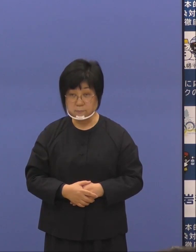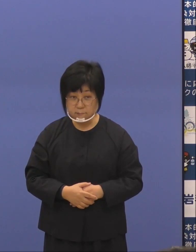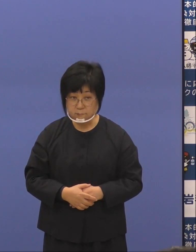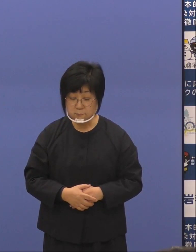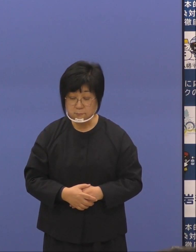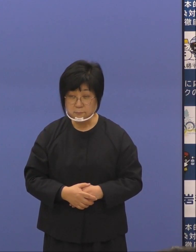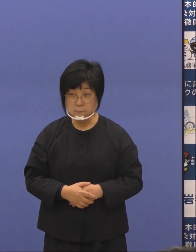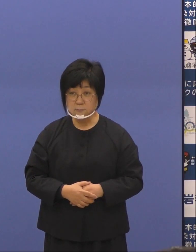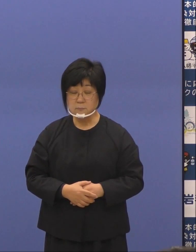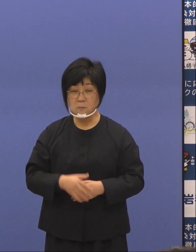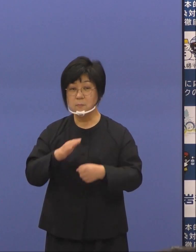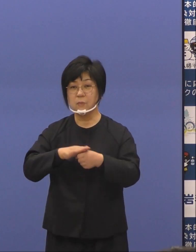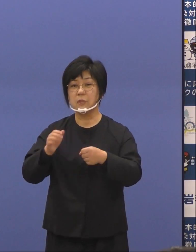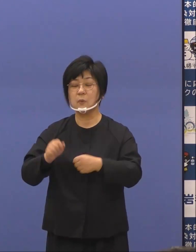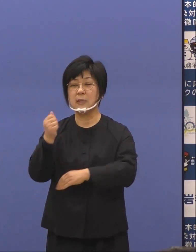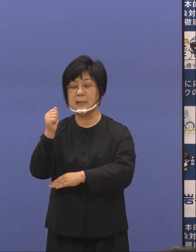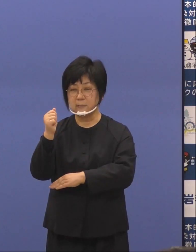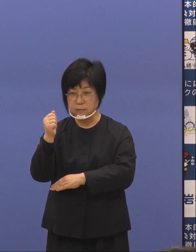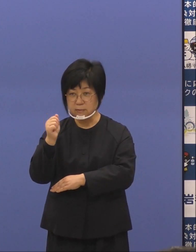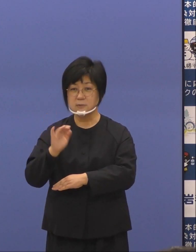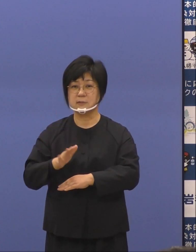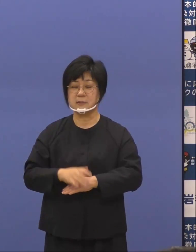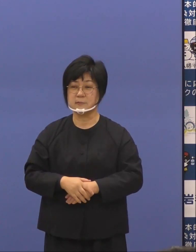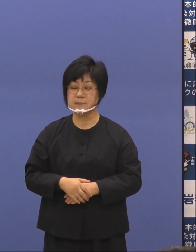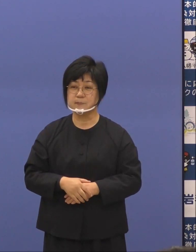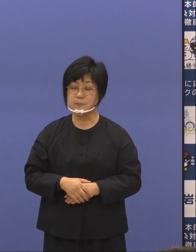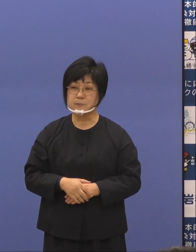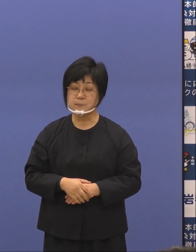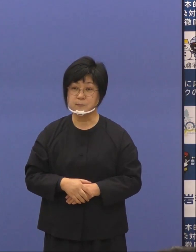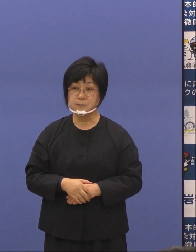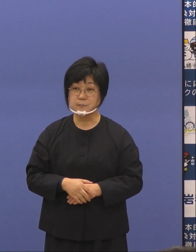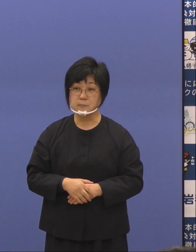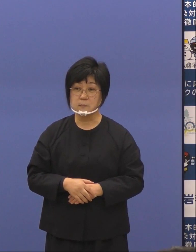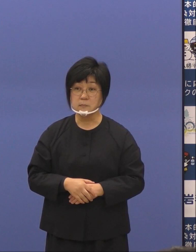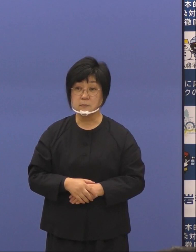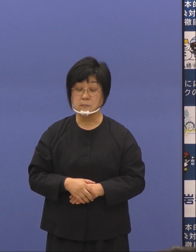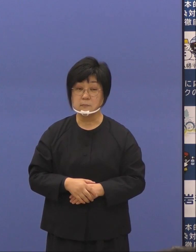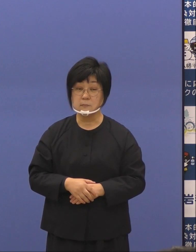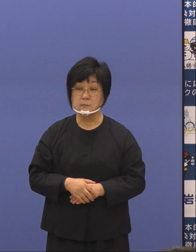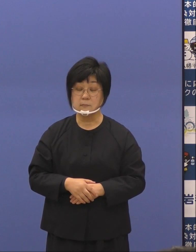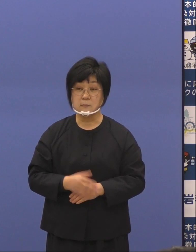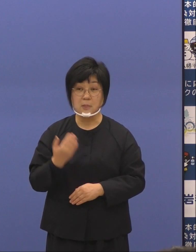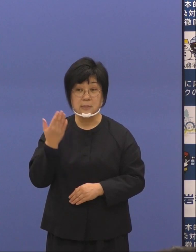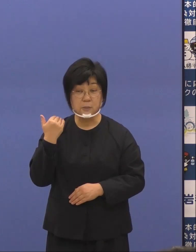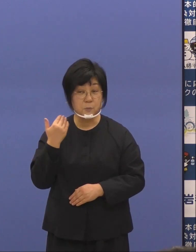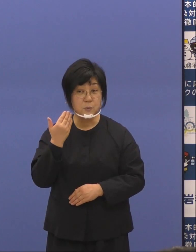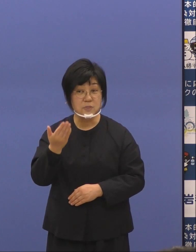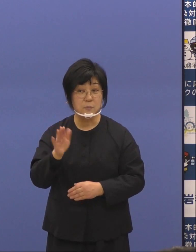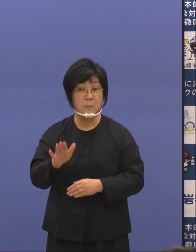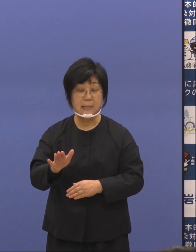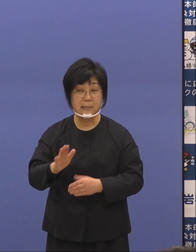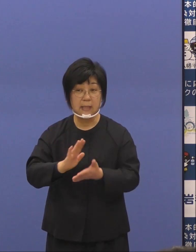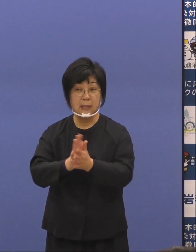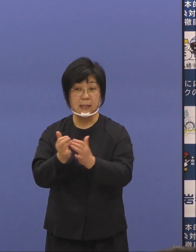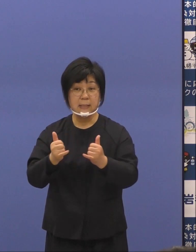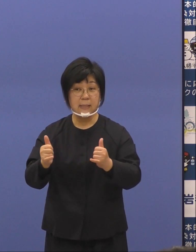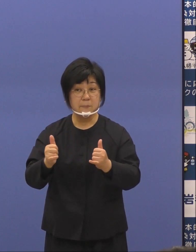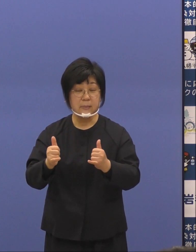質問なく申し訳ありません。ポリオタイム佐々木でございます。はい、先ほど、山田さんの質問なくなりました、県民計画